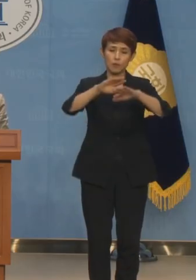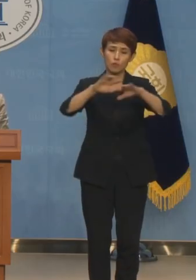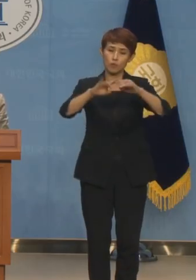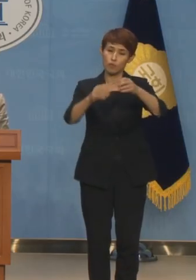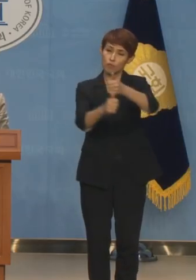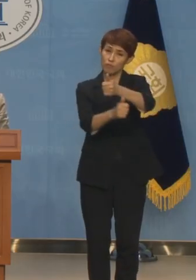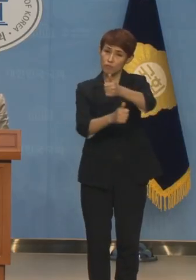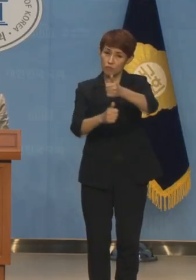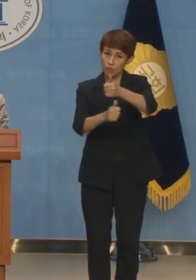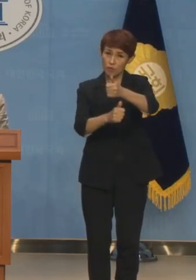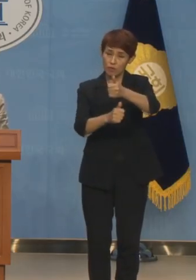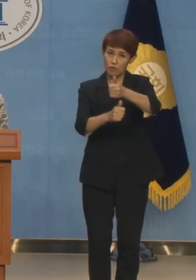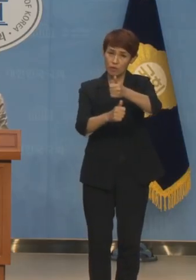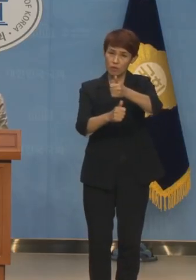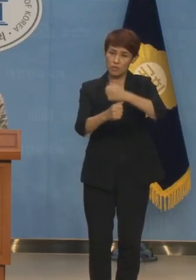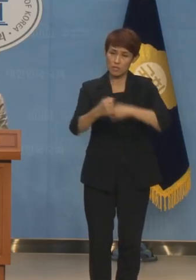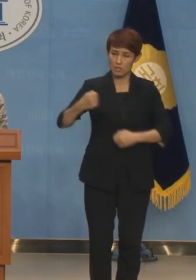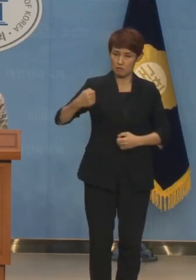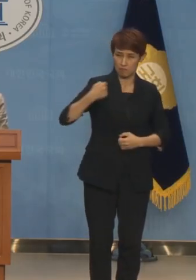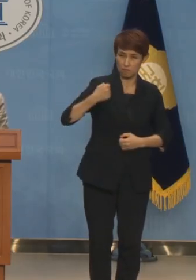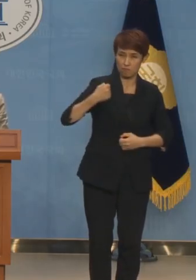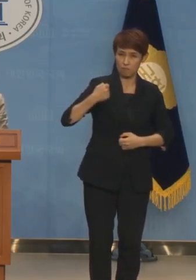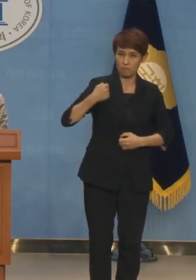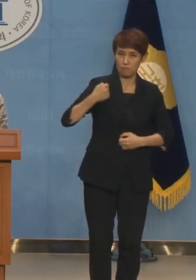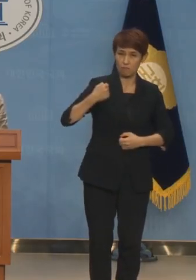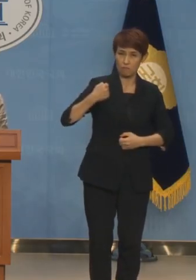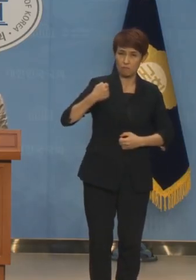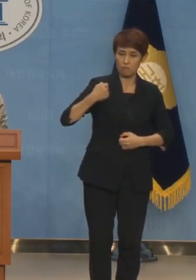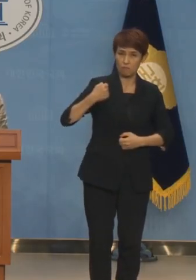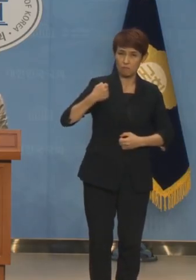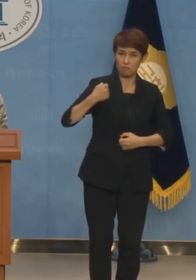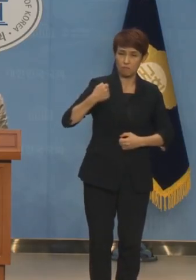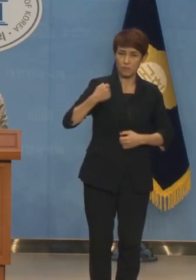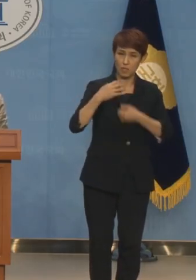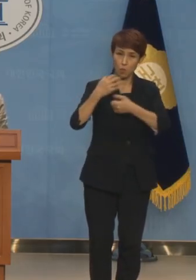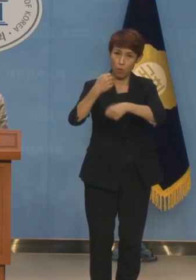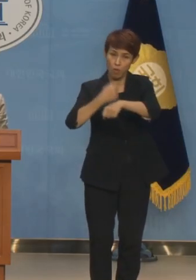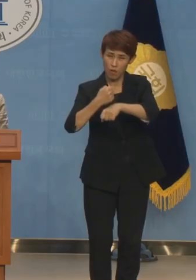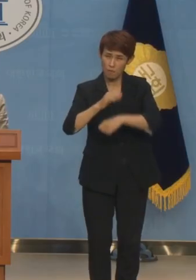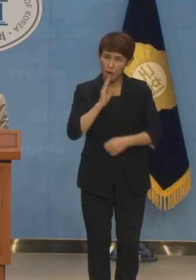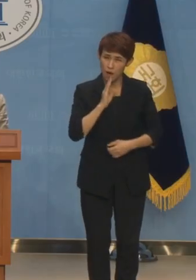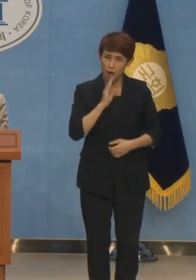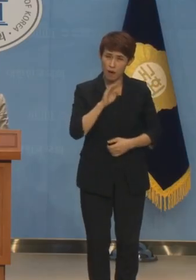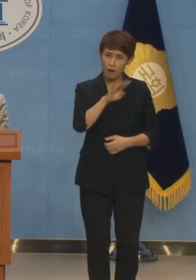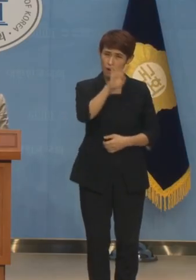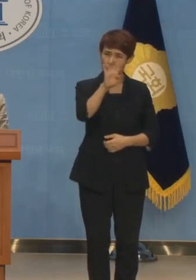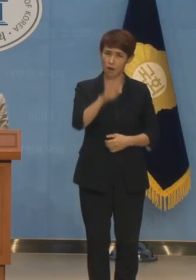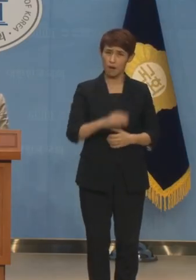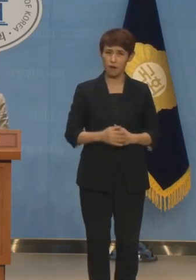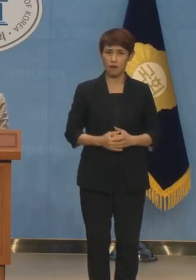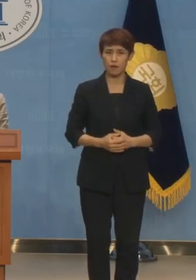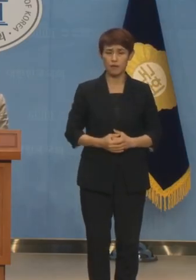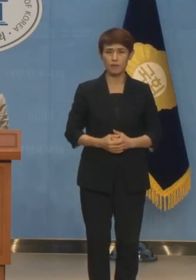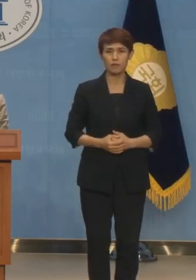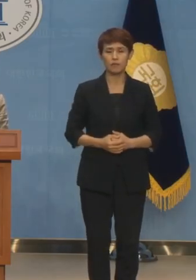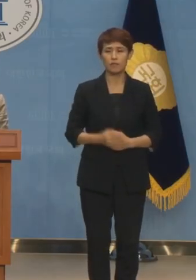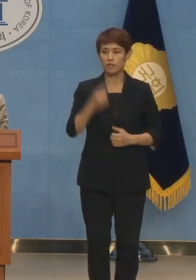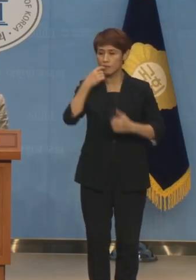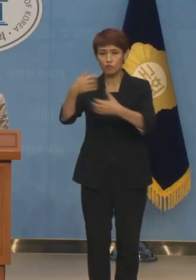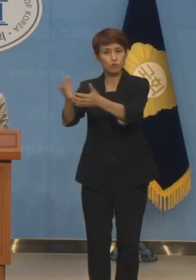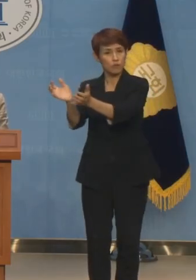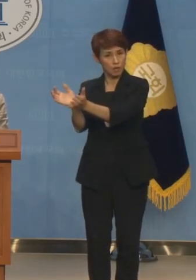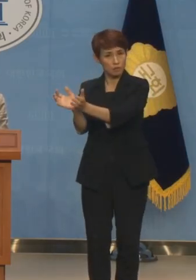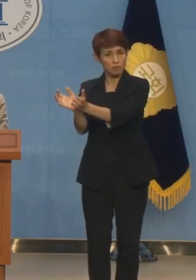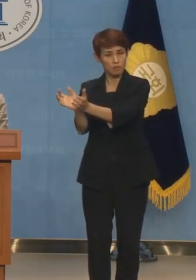방통위는 힘센 권력의 전유물이란 말입니까? 그럼